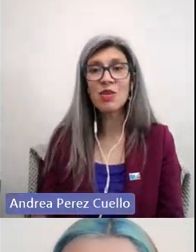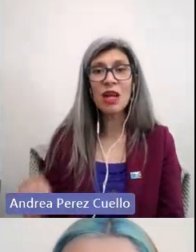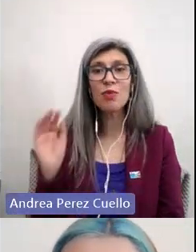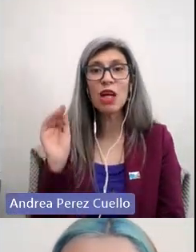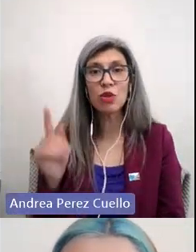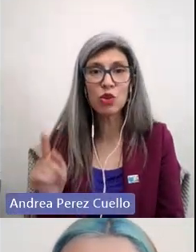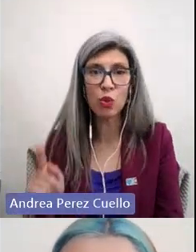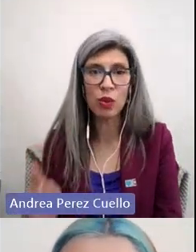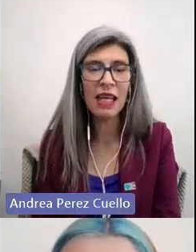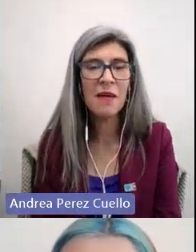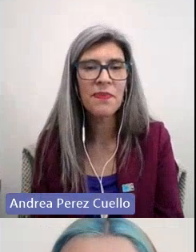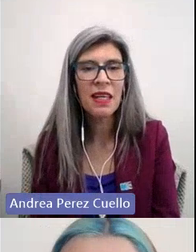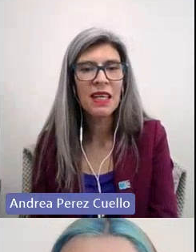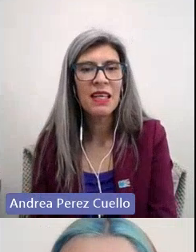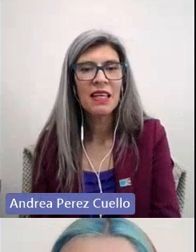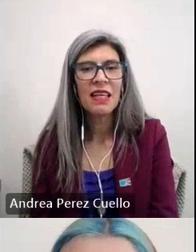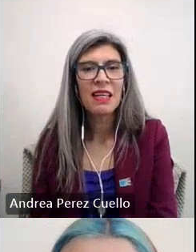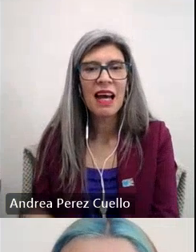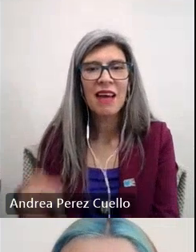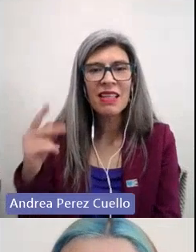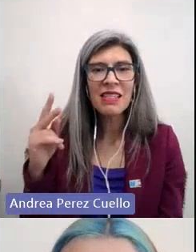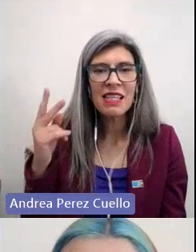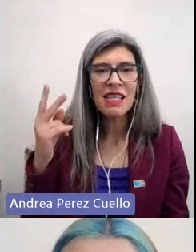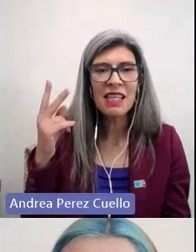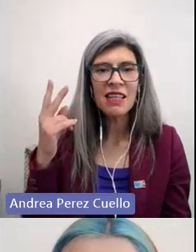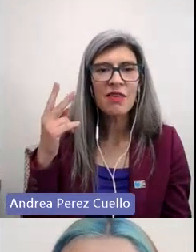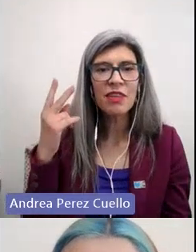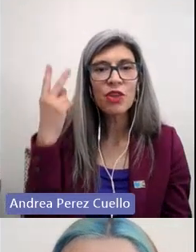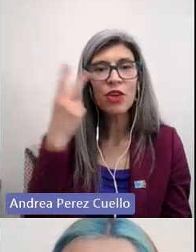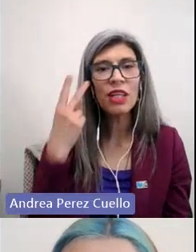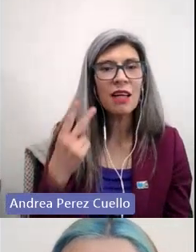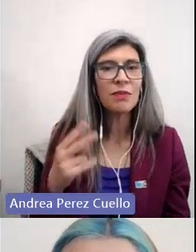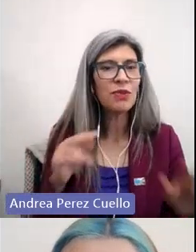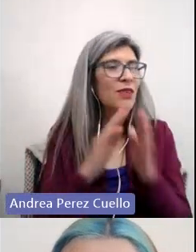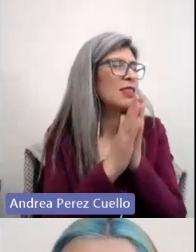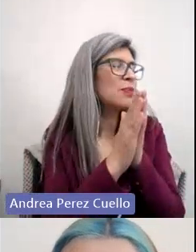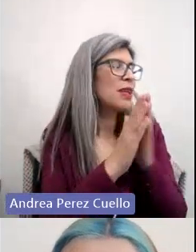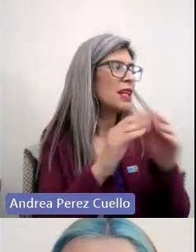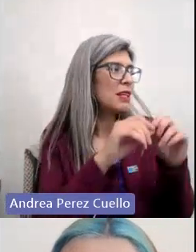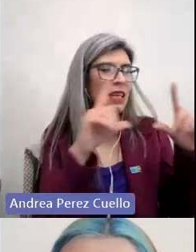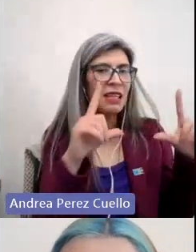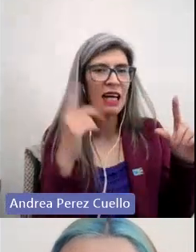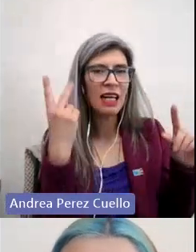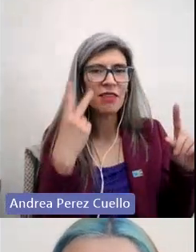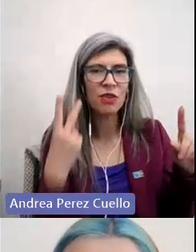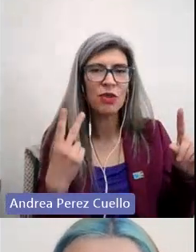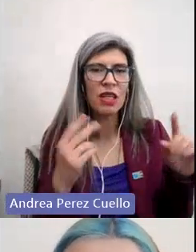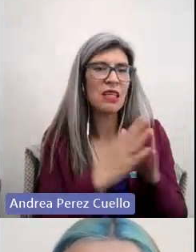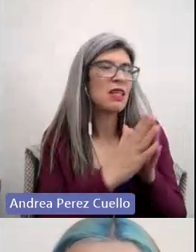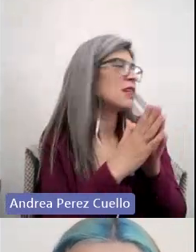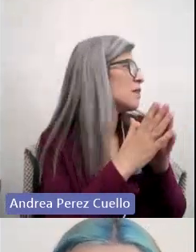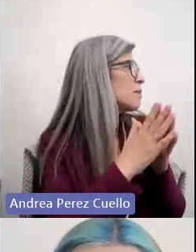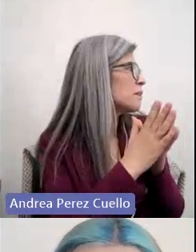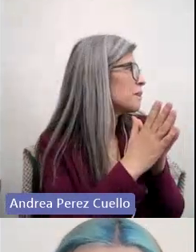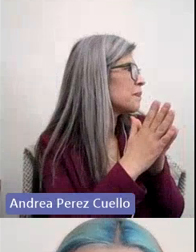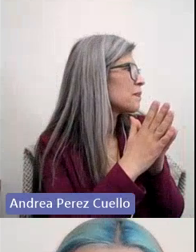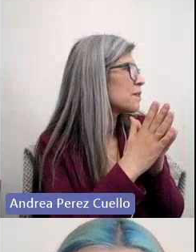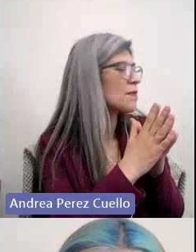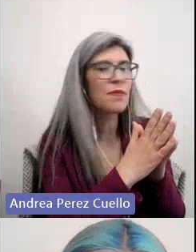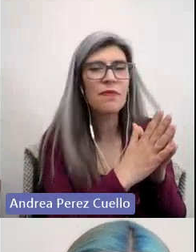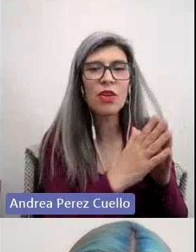Ahí hacen una consulta. A ver si Victoria, por favor, si puedes destacar a Victoria